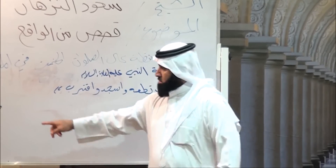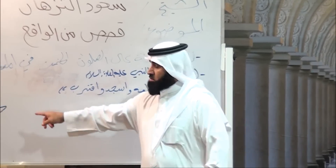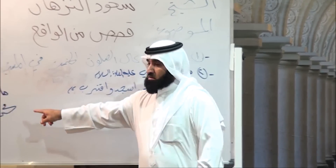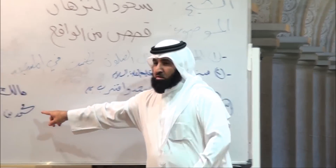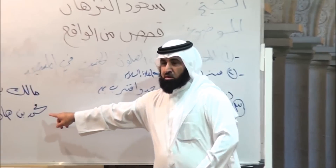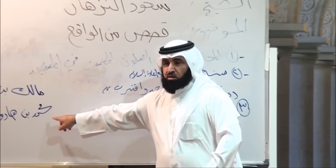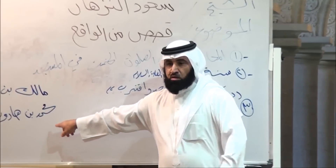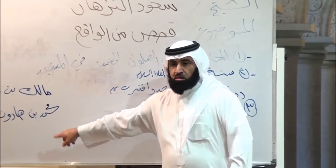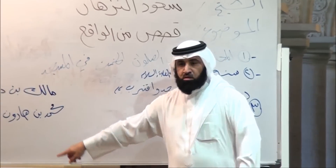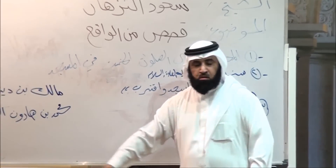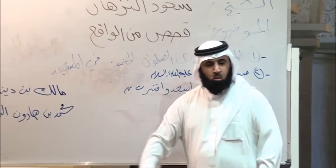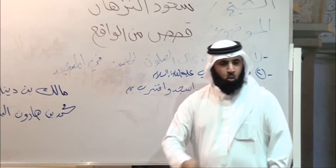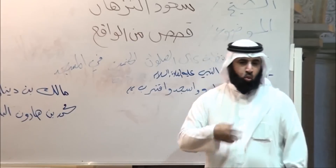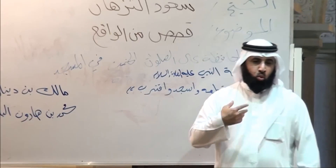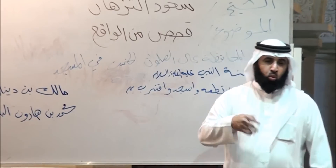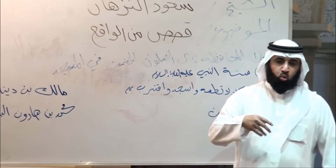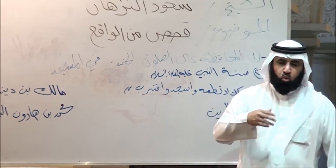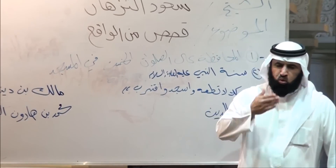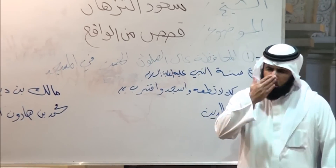محمد بن هارون البلخي؟